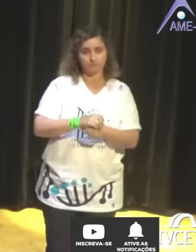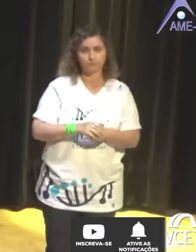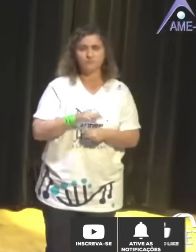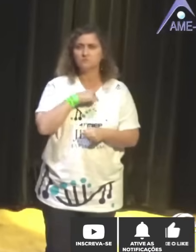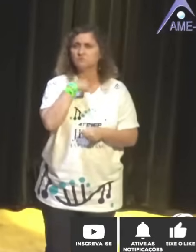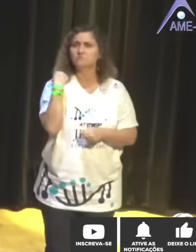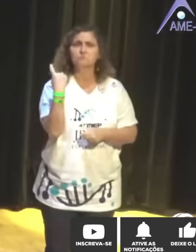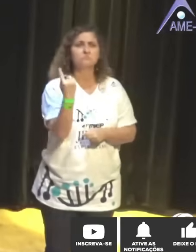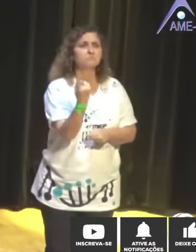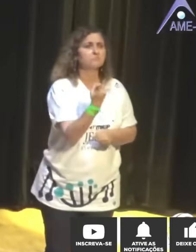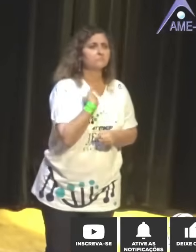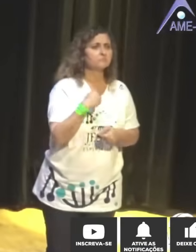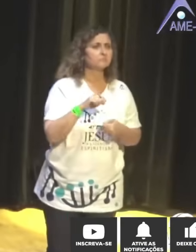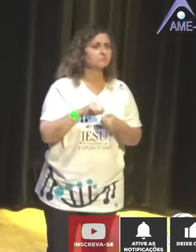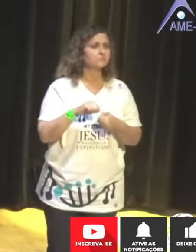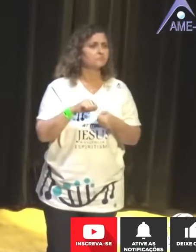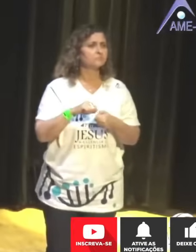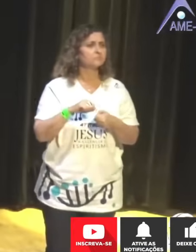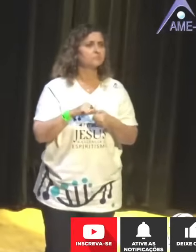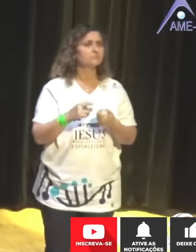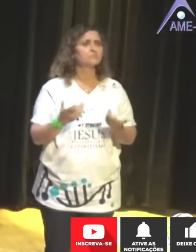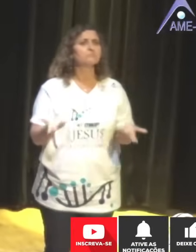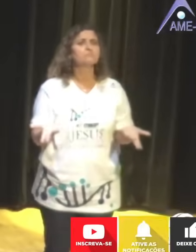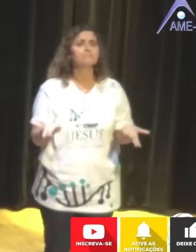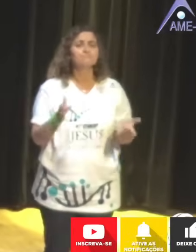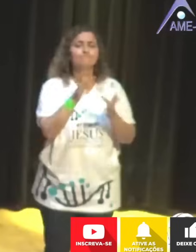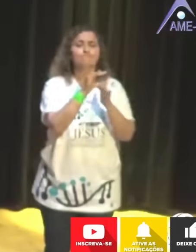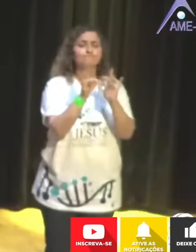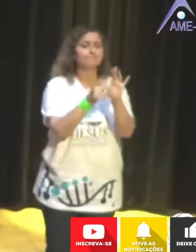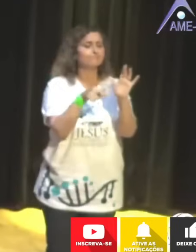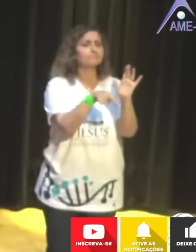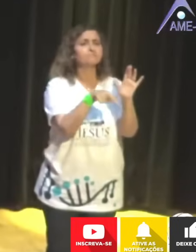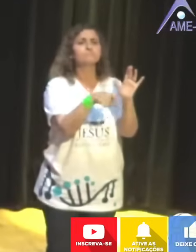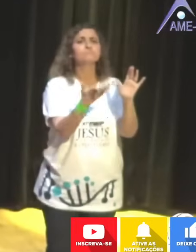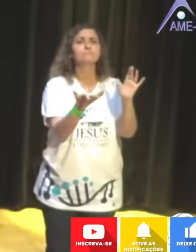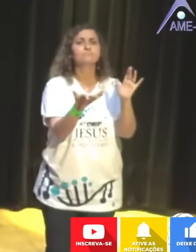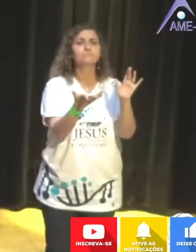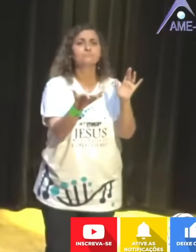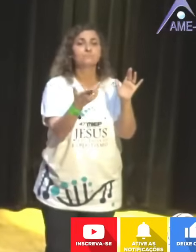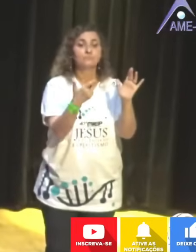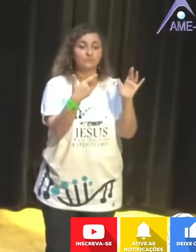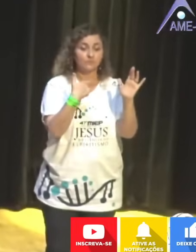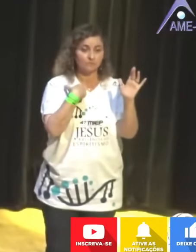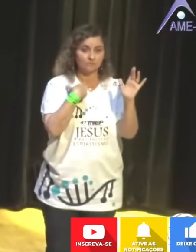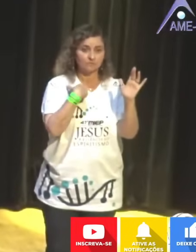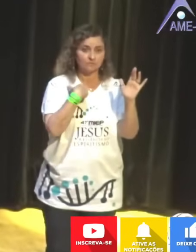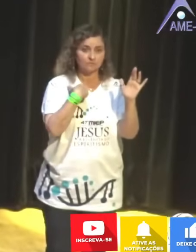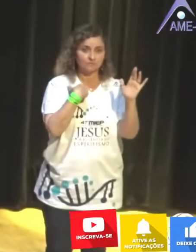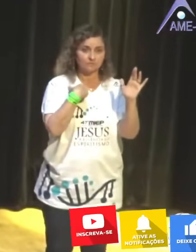fizemos de Jesus que que nós fizemos de Jesus uma